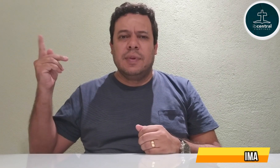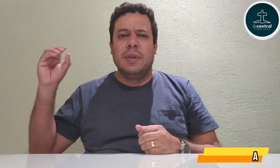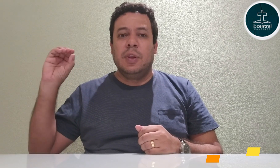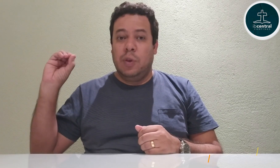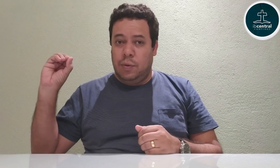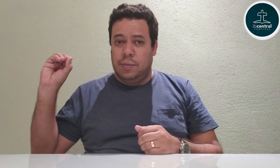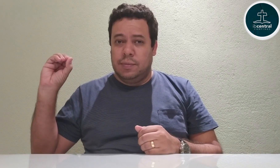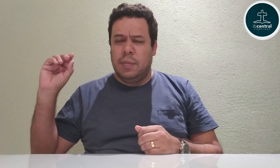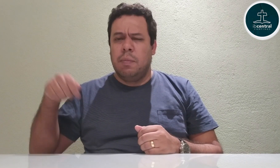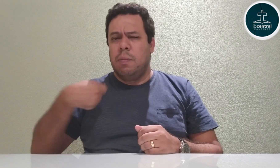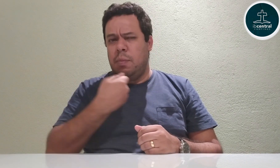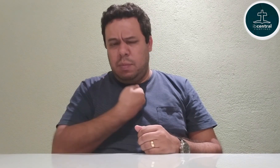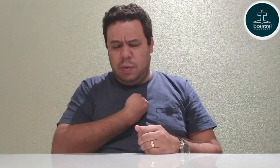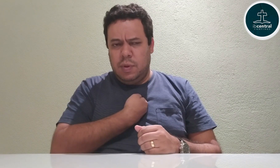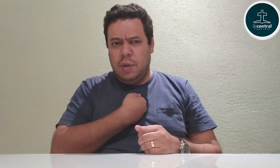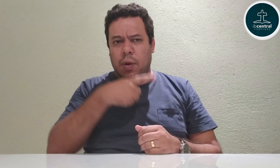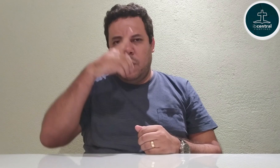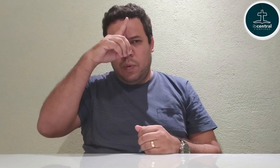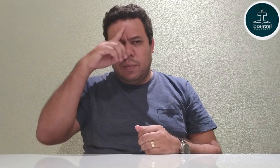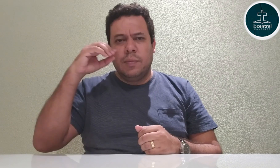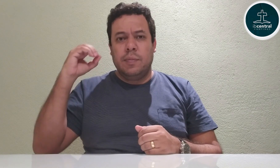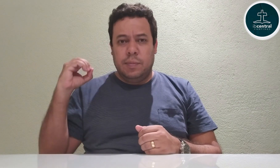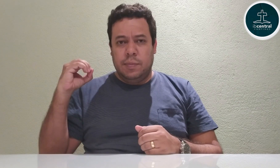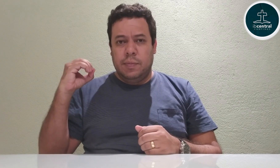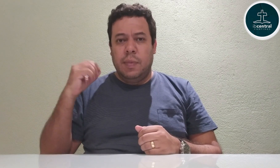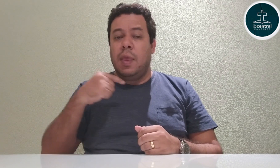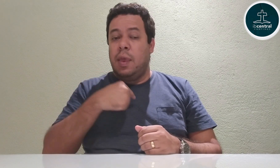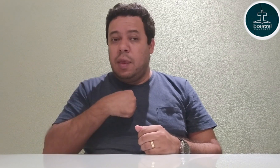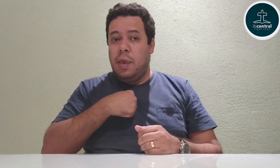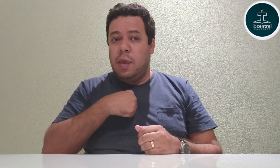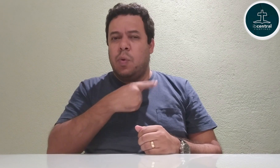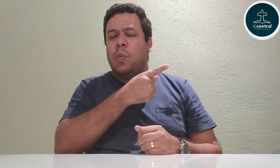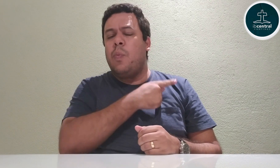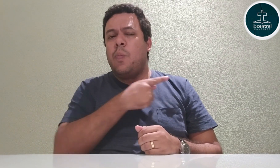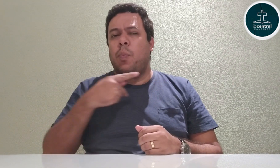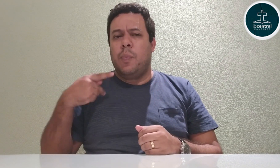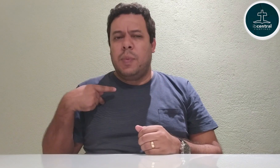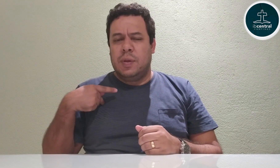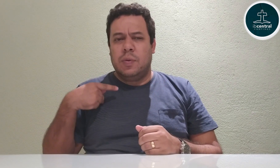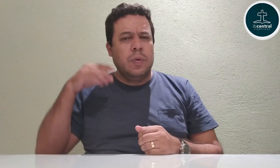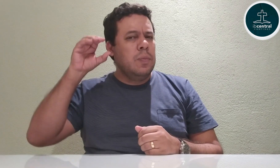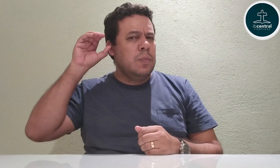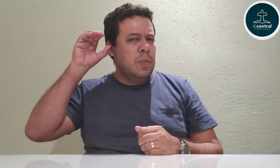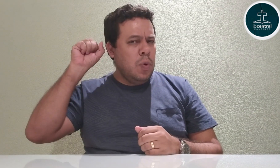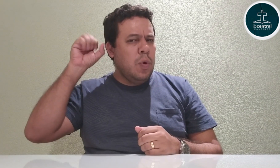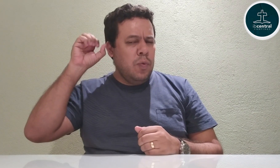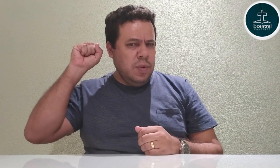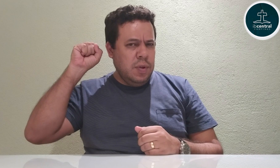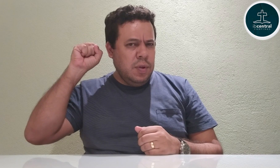Meu nome é Ordálio. O meu sinal na comunidade surda é esse aqui. Eu sou pastor,